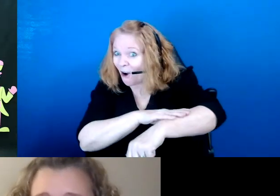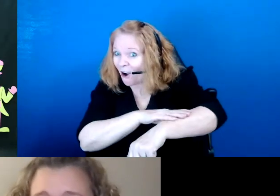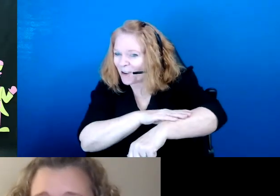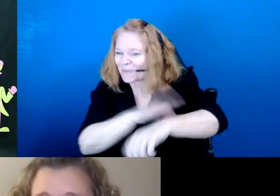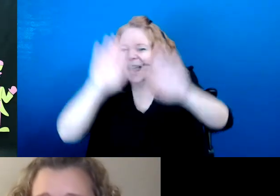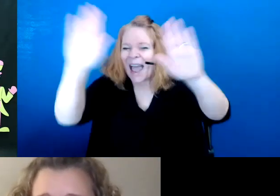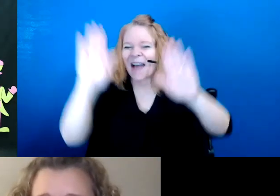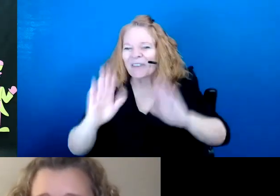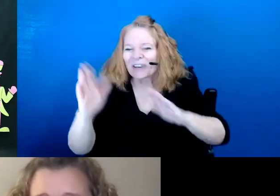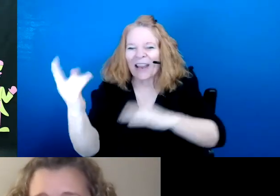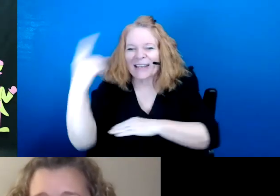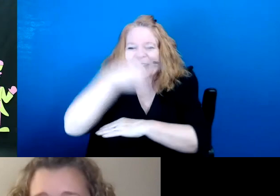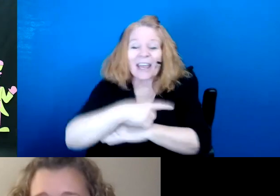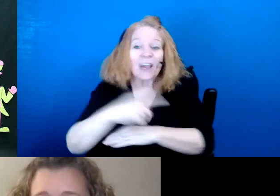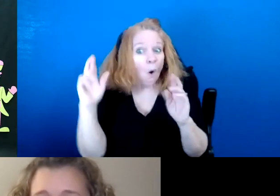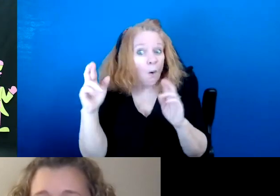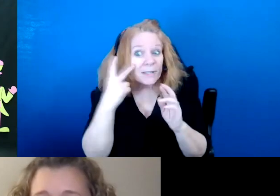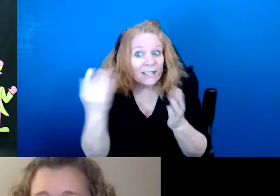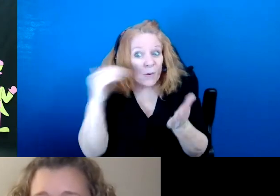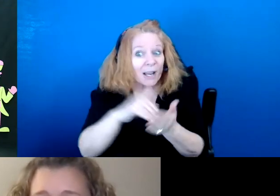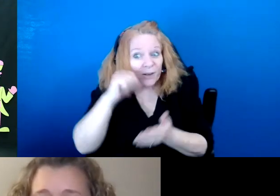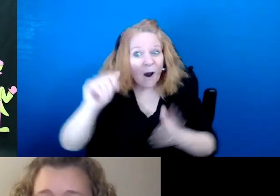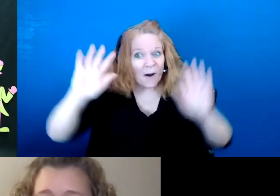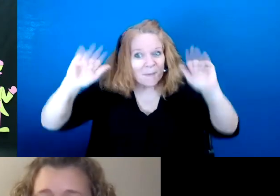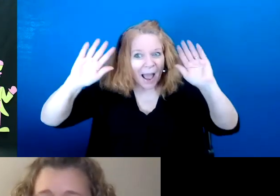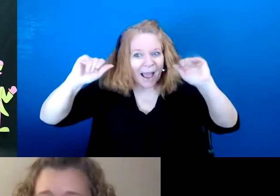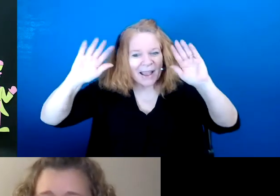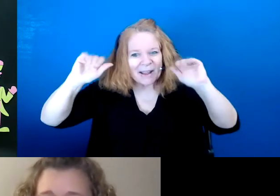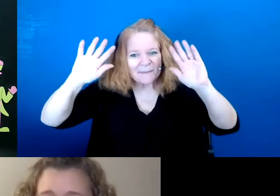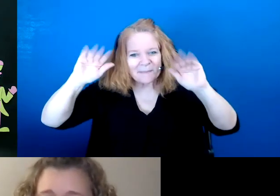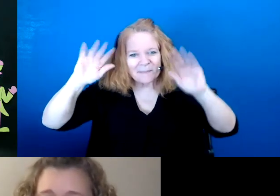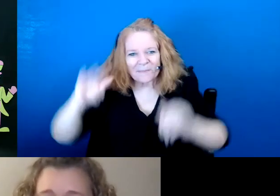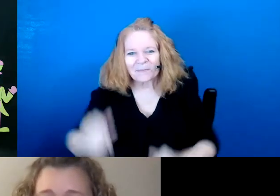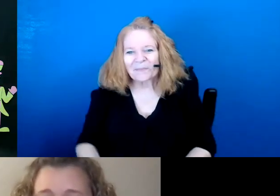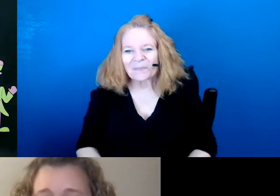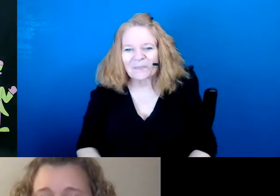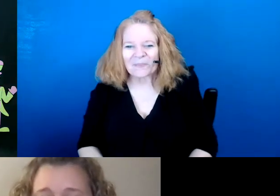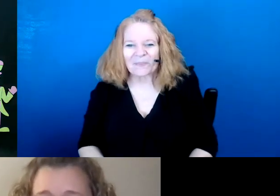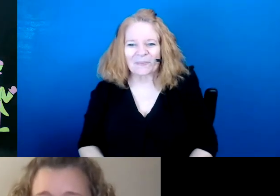esperemos que tengan un fabuloso resto del día nos vemos mañana muchísimas gracias